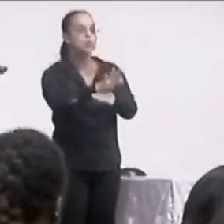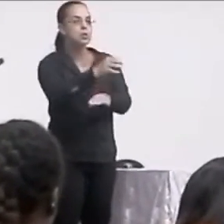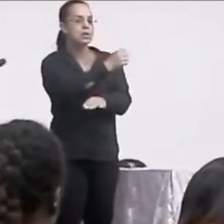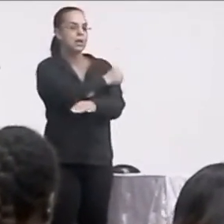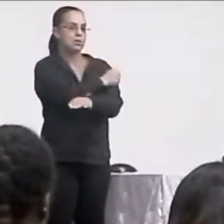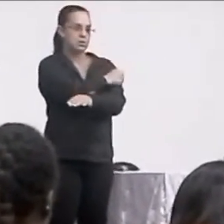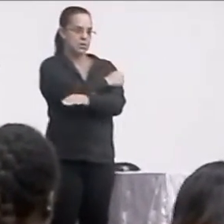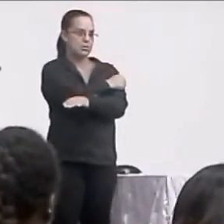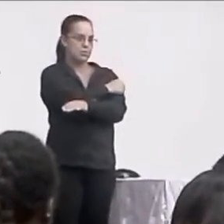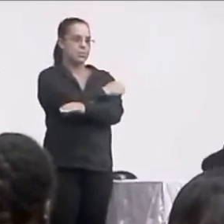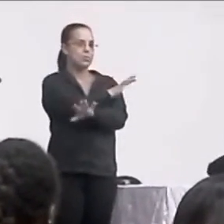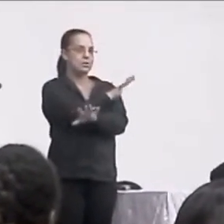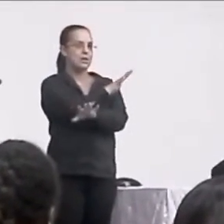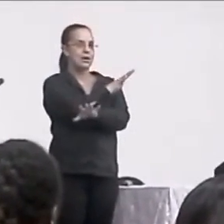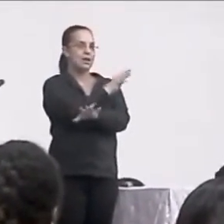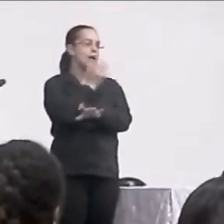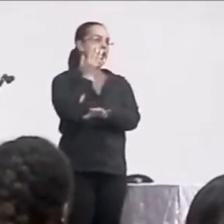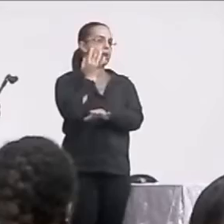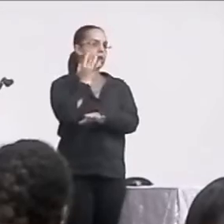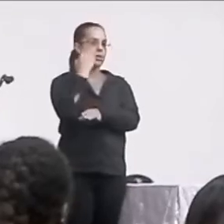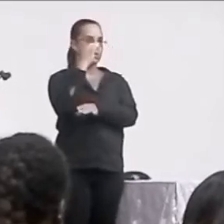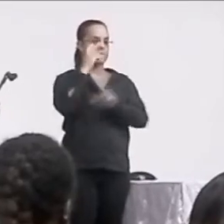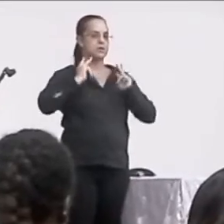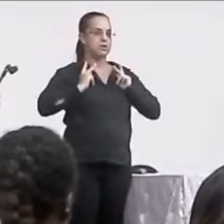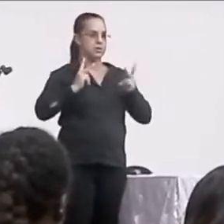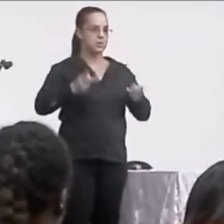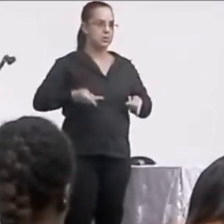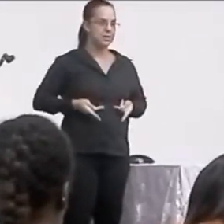humanas é a sua única exceção.